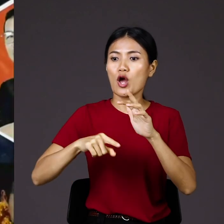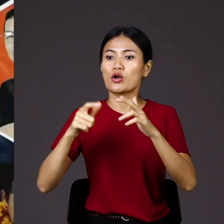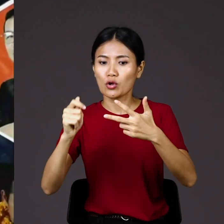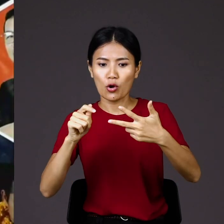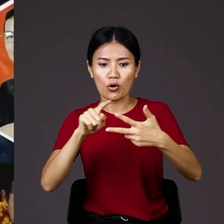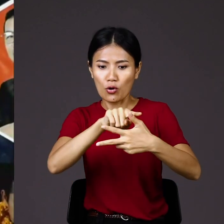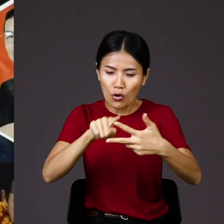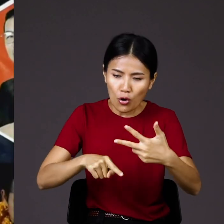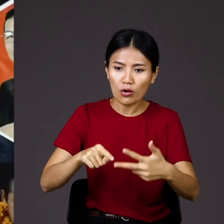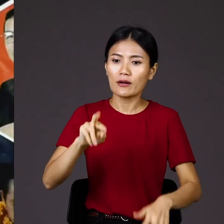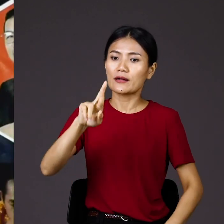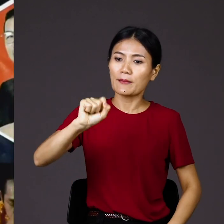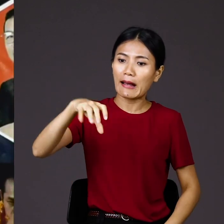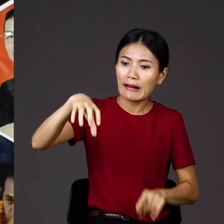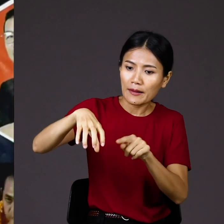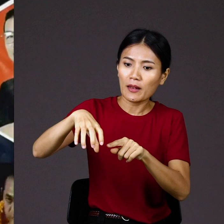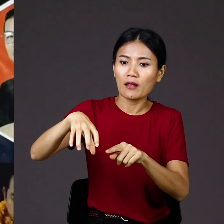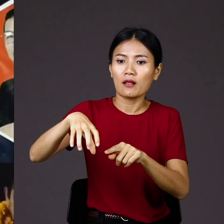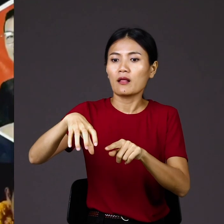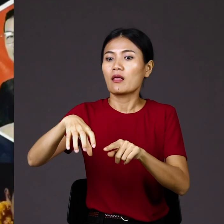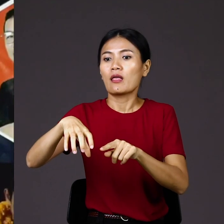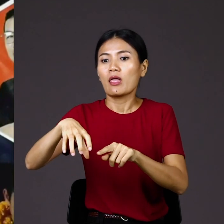ธรไปอีกคน